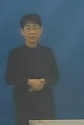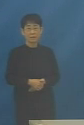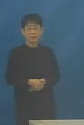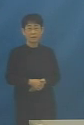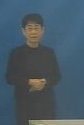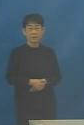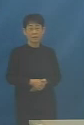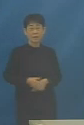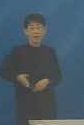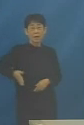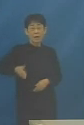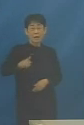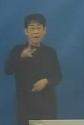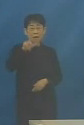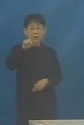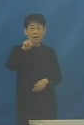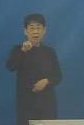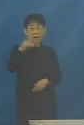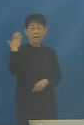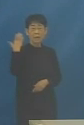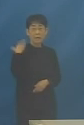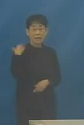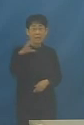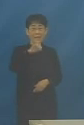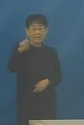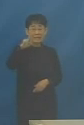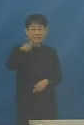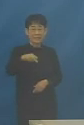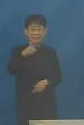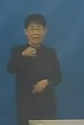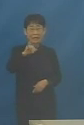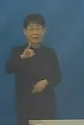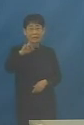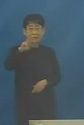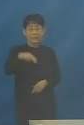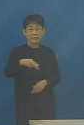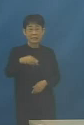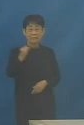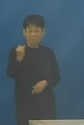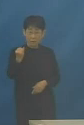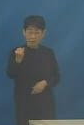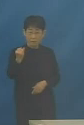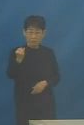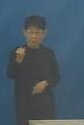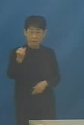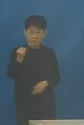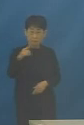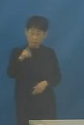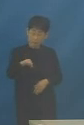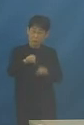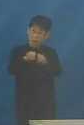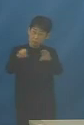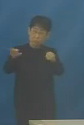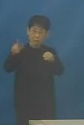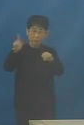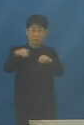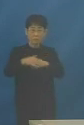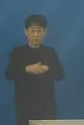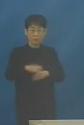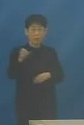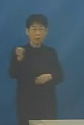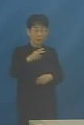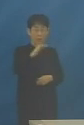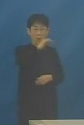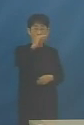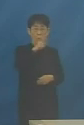という方ですかあのなんか話題になっているのはまああのそういう方とかあるいはあのゴンさんと